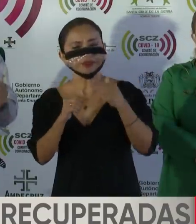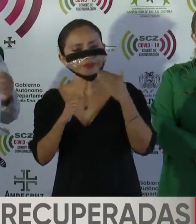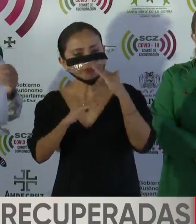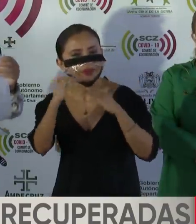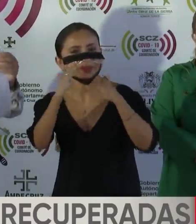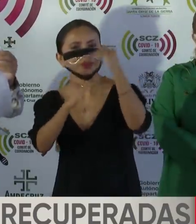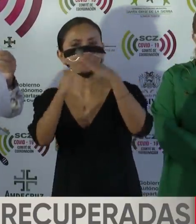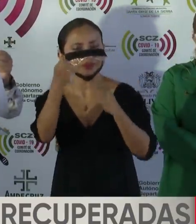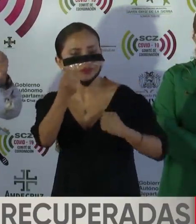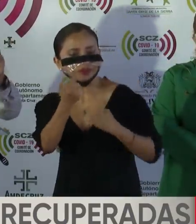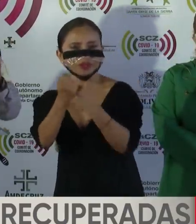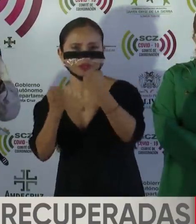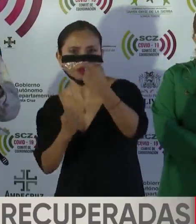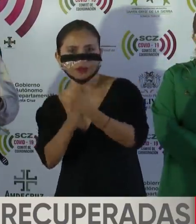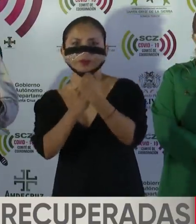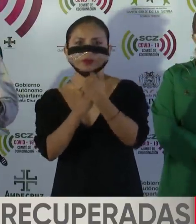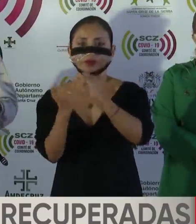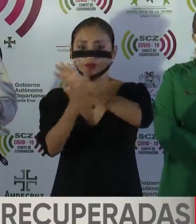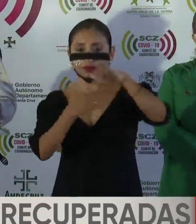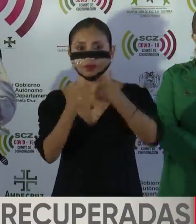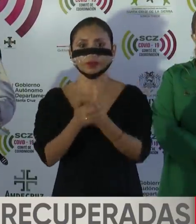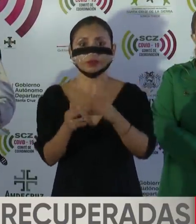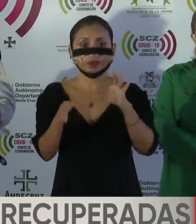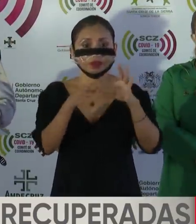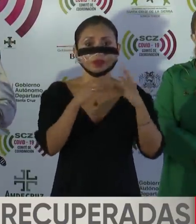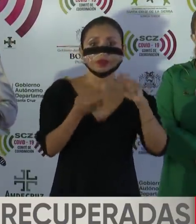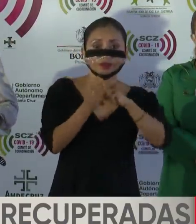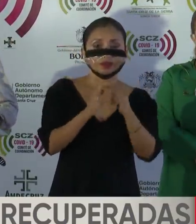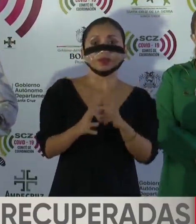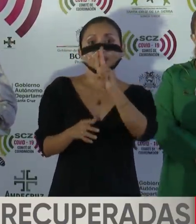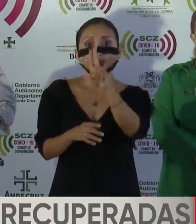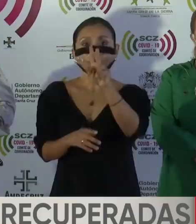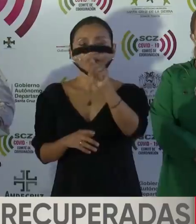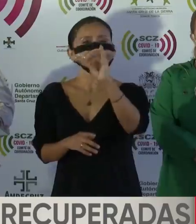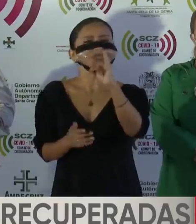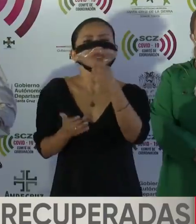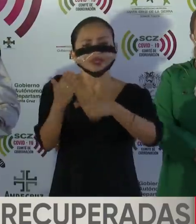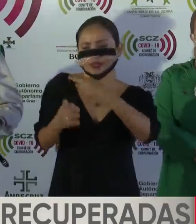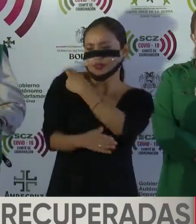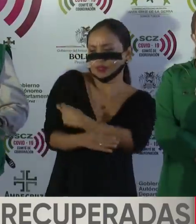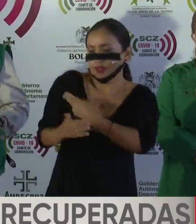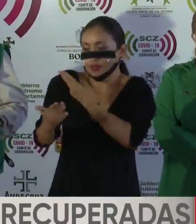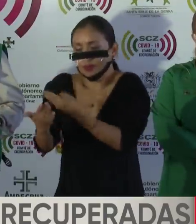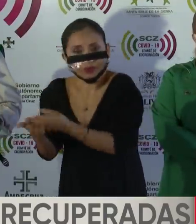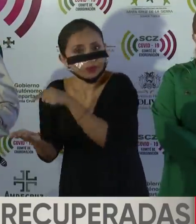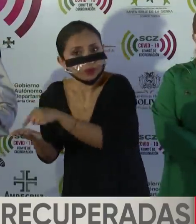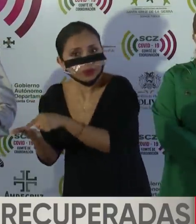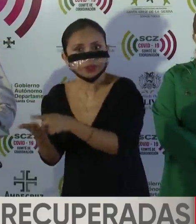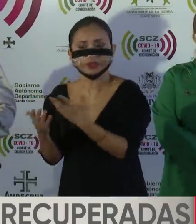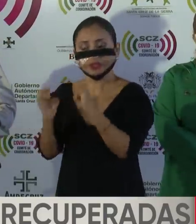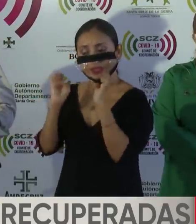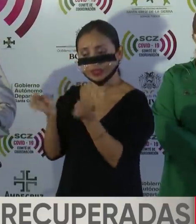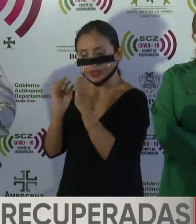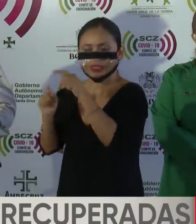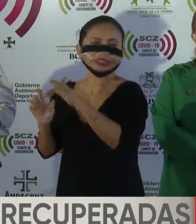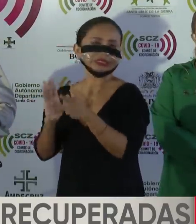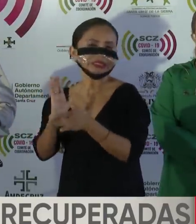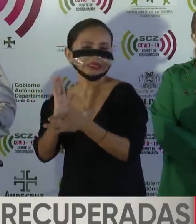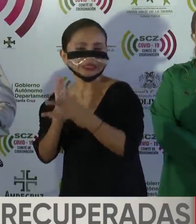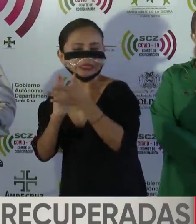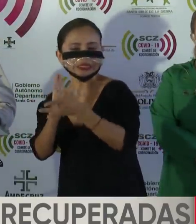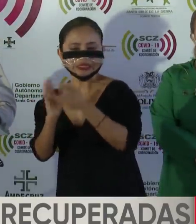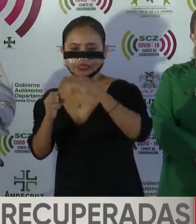y colaborativa. Las unidades de terapia intensiva son el lugar más sensible de